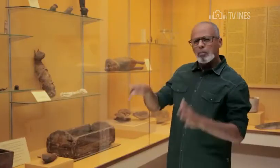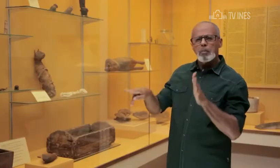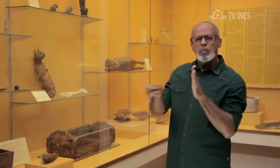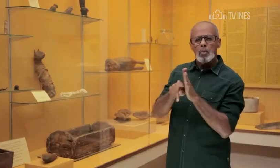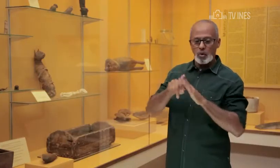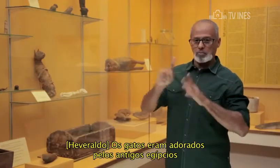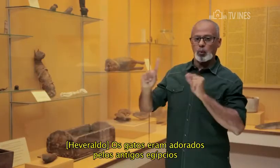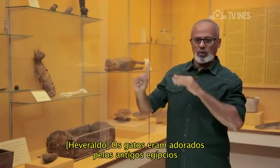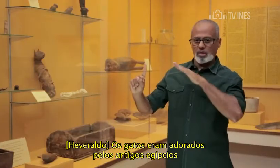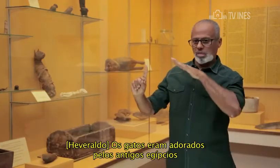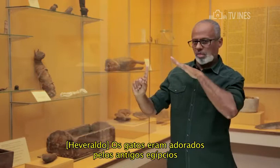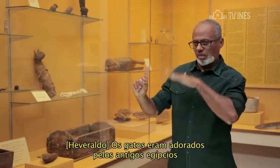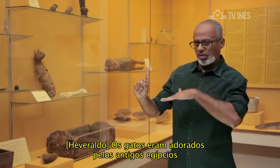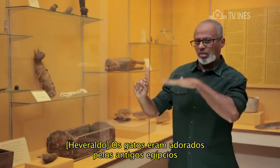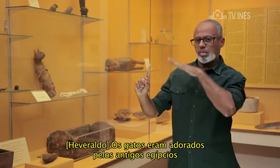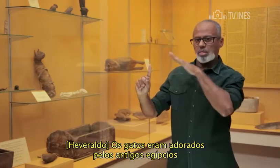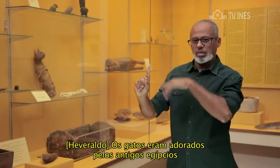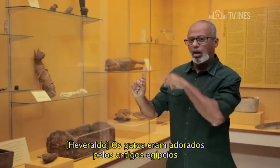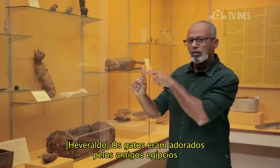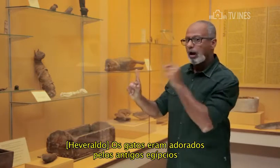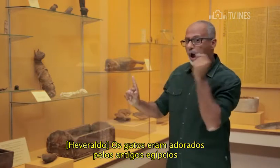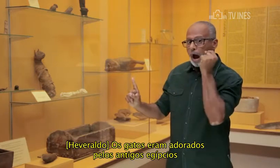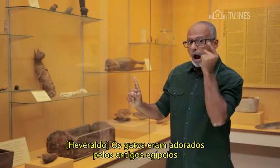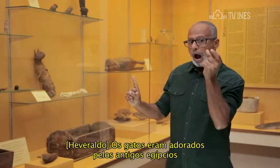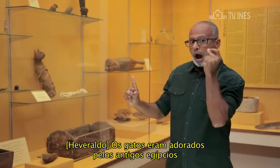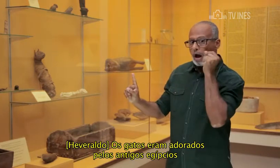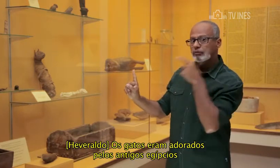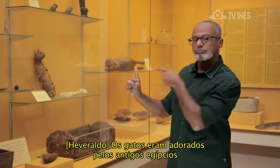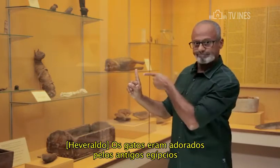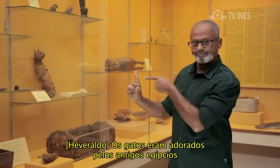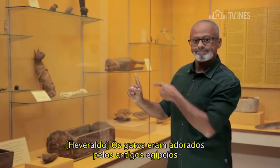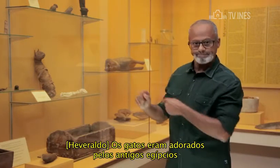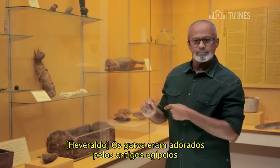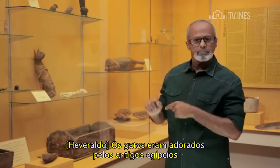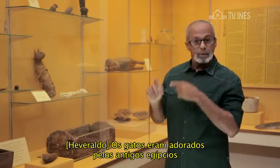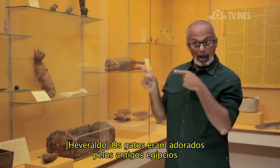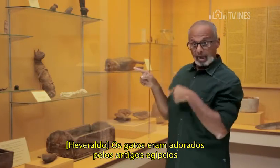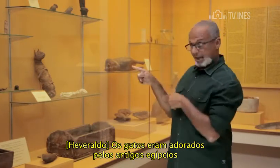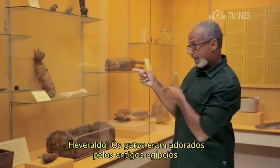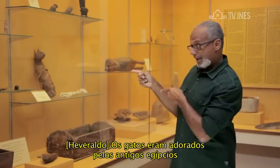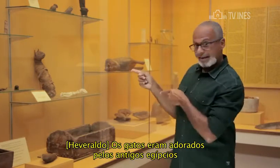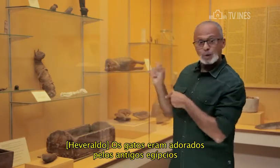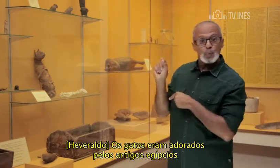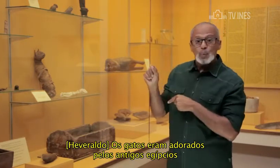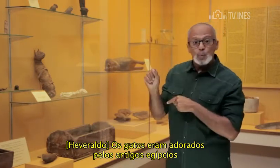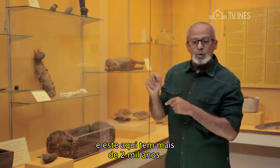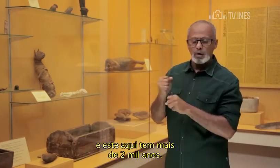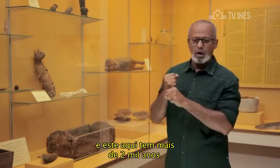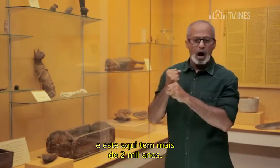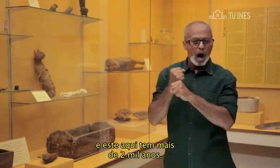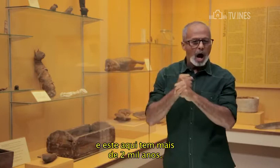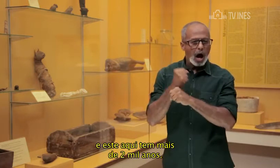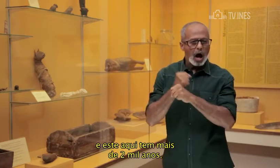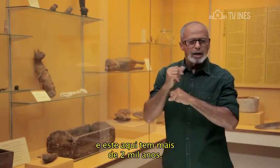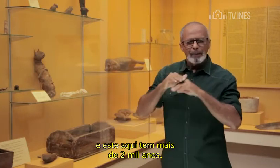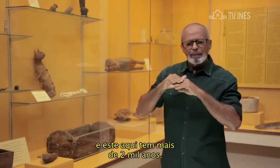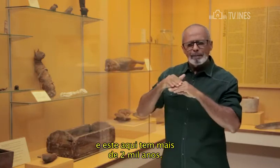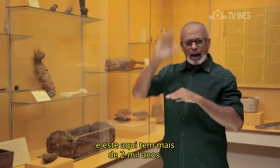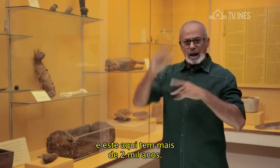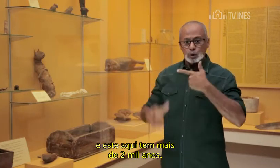Os gatos eram adorados pelos antigos egípcios. E este aqui tem mais de